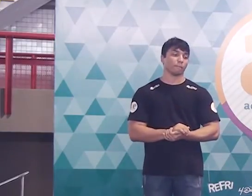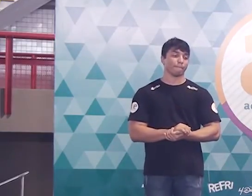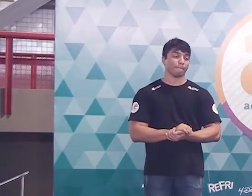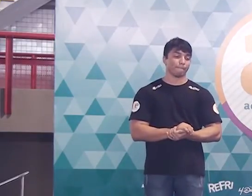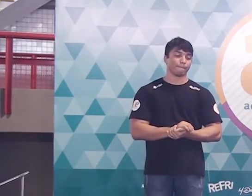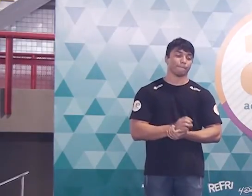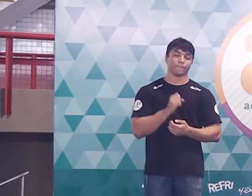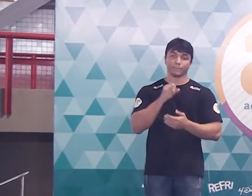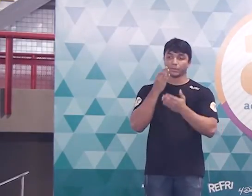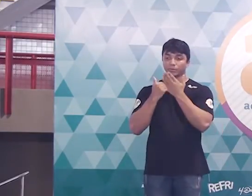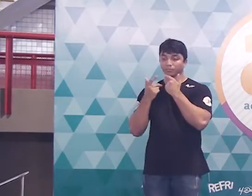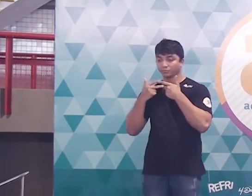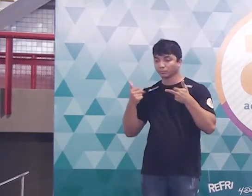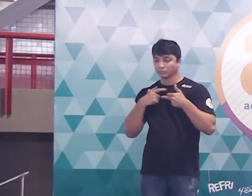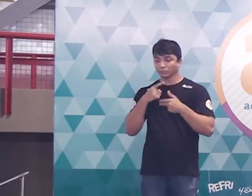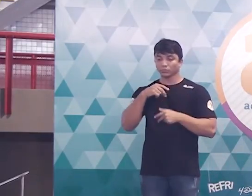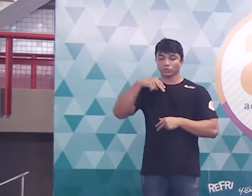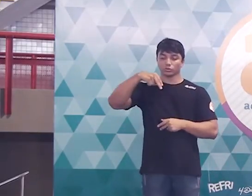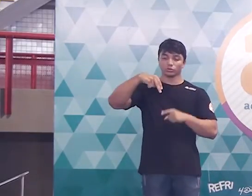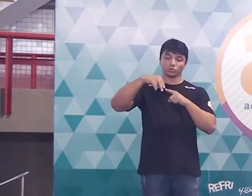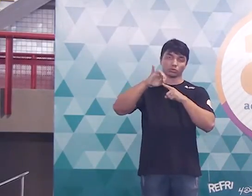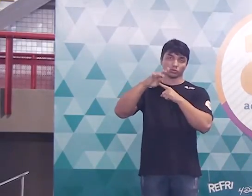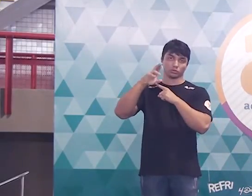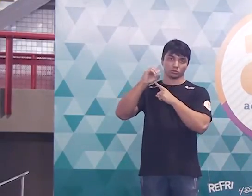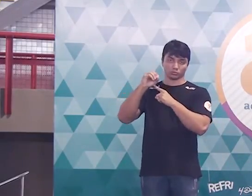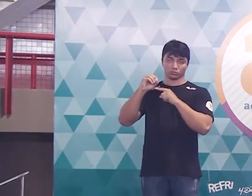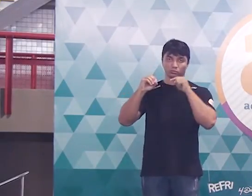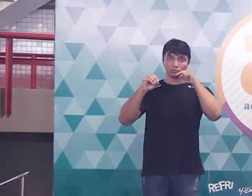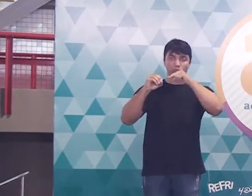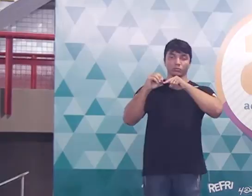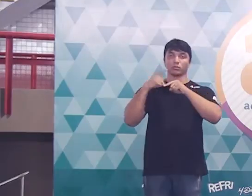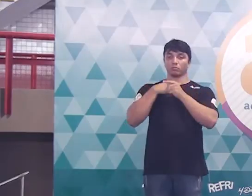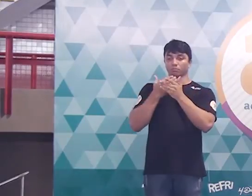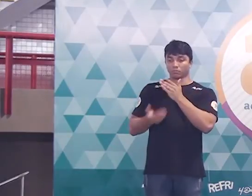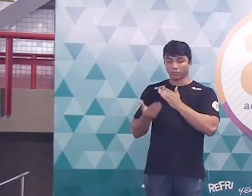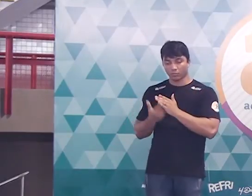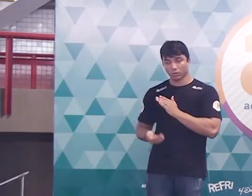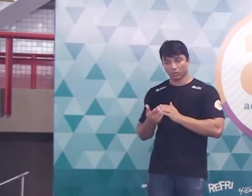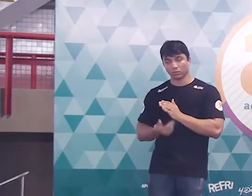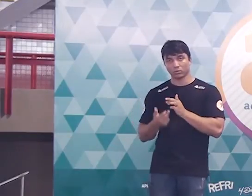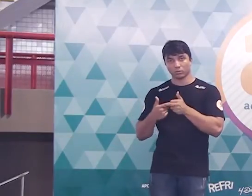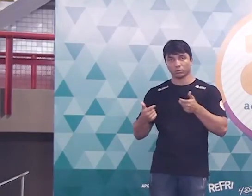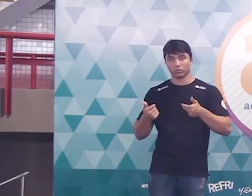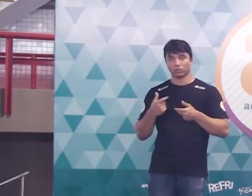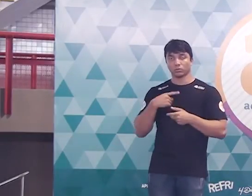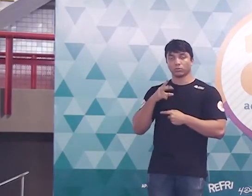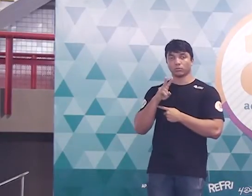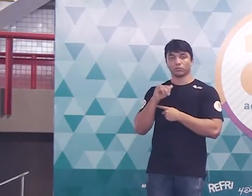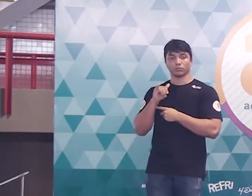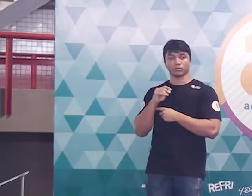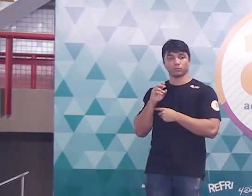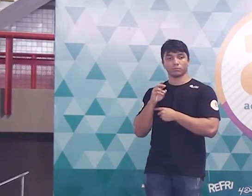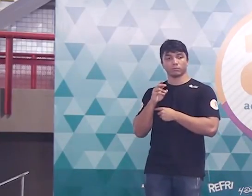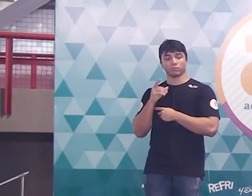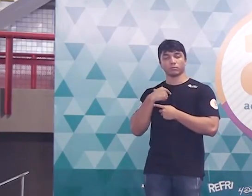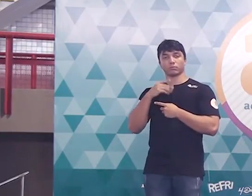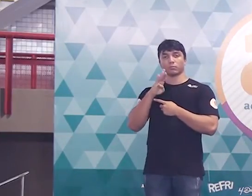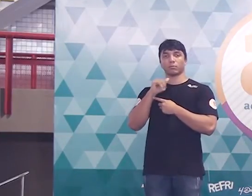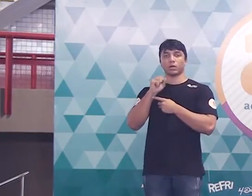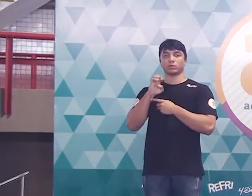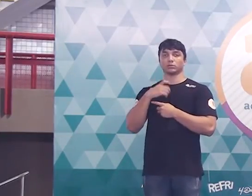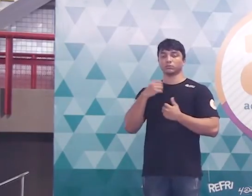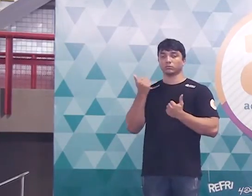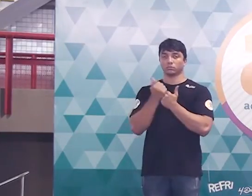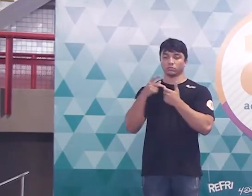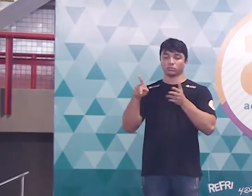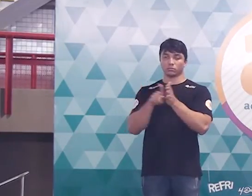ser humano se alimente de substâncias contendo nitrogênio, perderíamos as funções das bases nitrogenadas que estão nos açúcares? Não, de